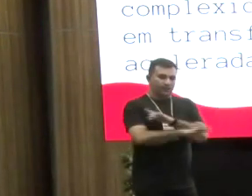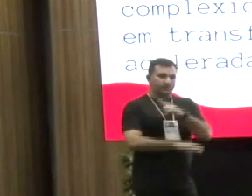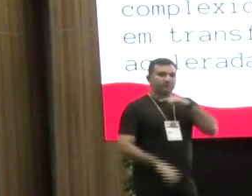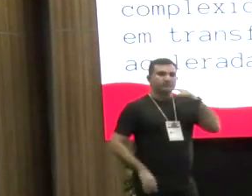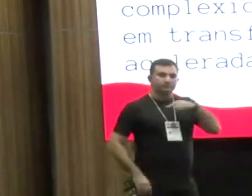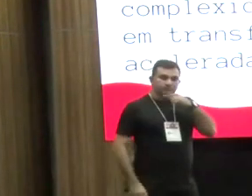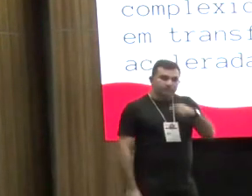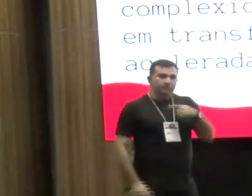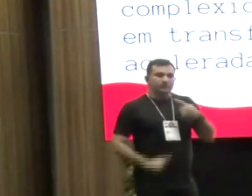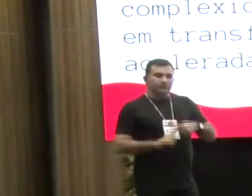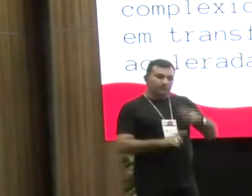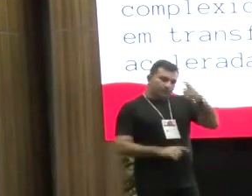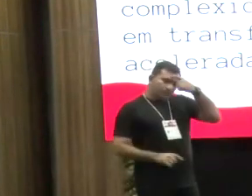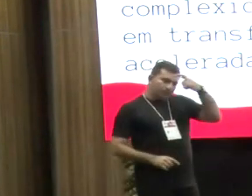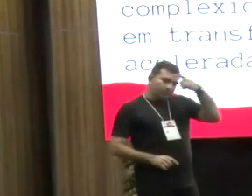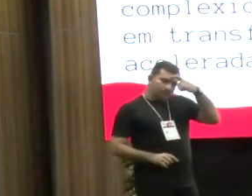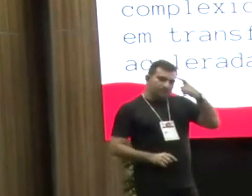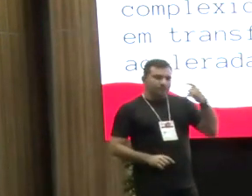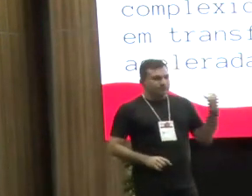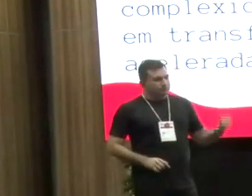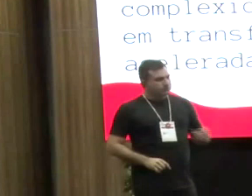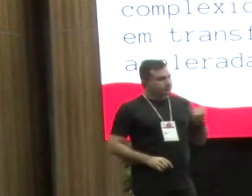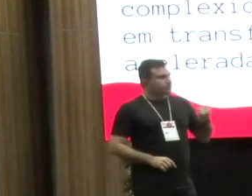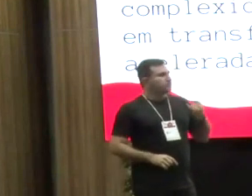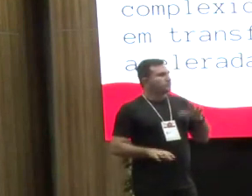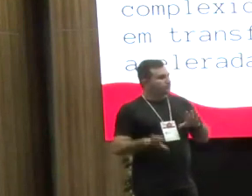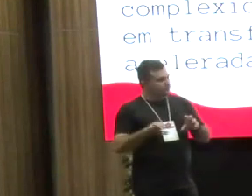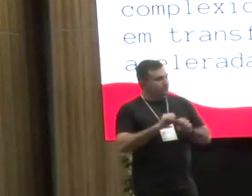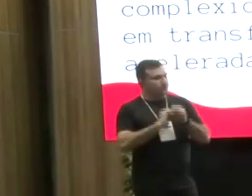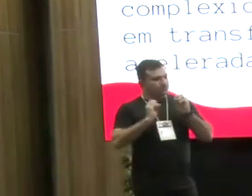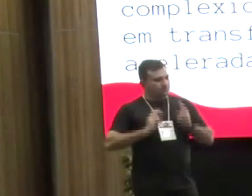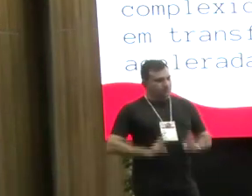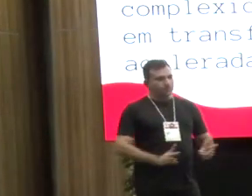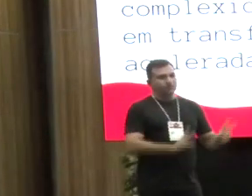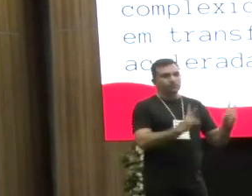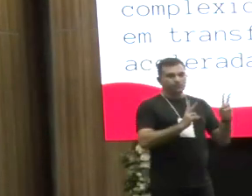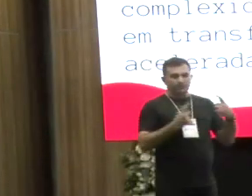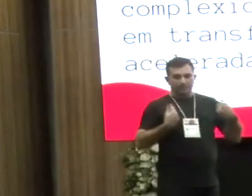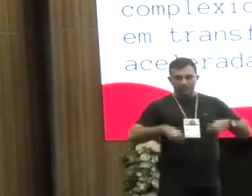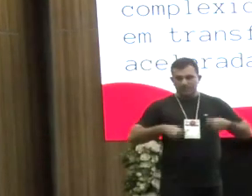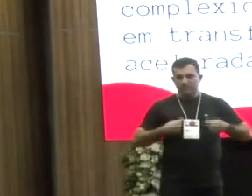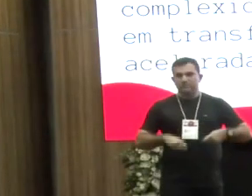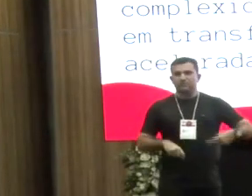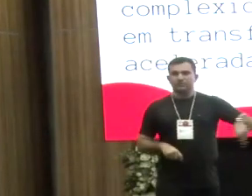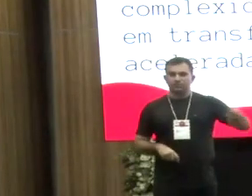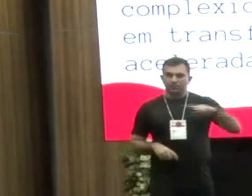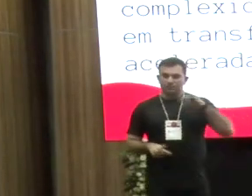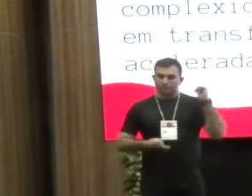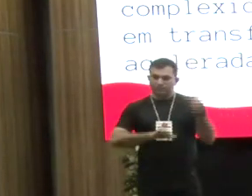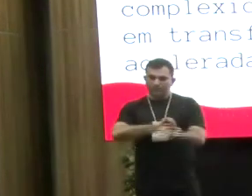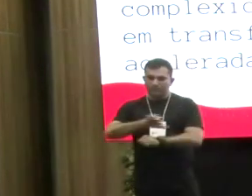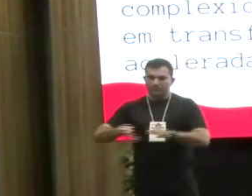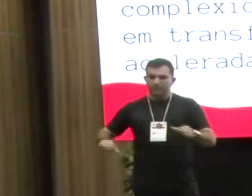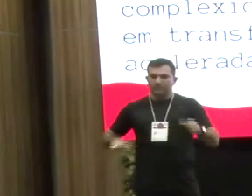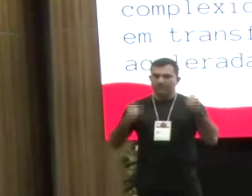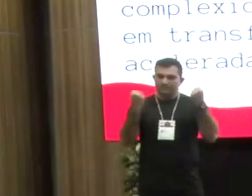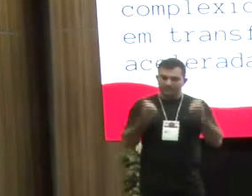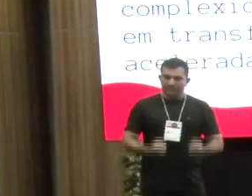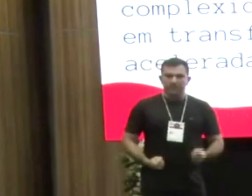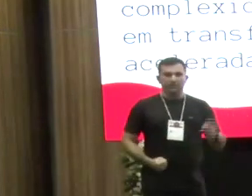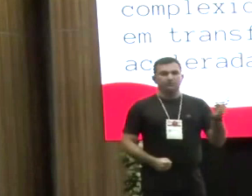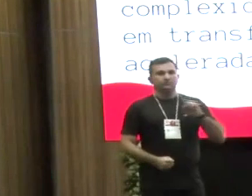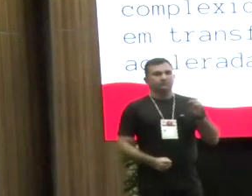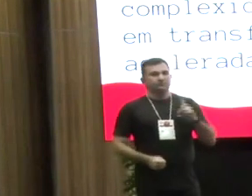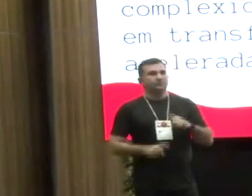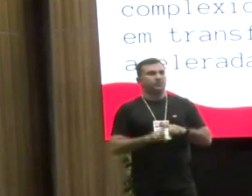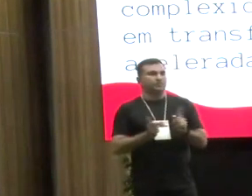é na consciência do inacabamento que a formação contínua, ela não se transforma num peso, mas ela